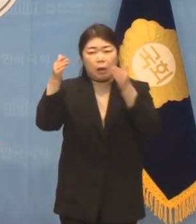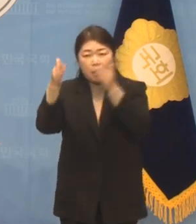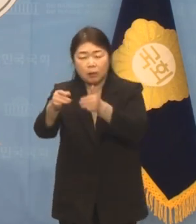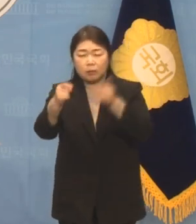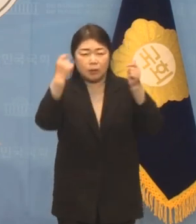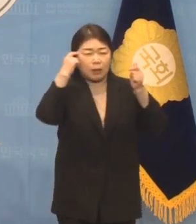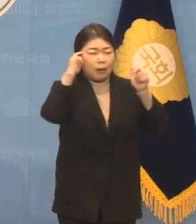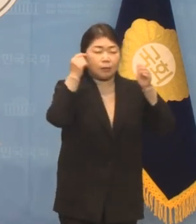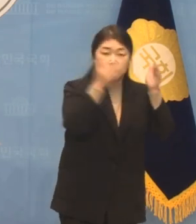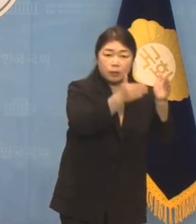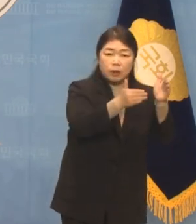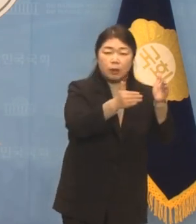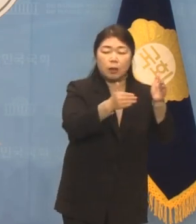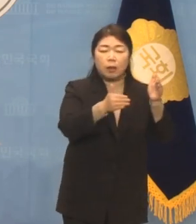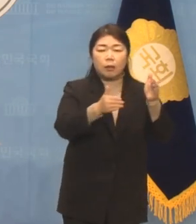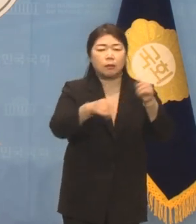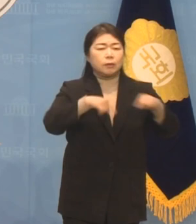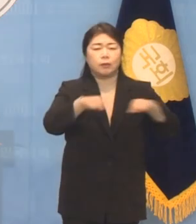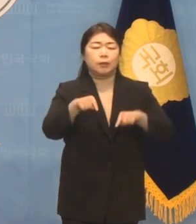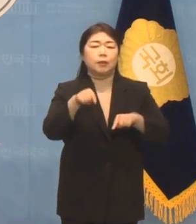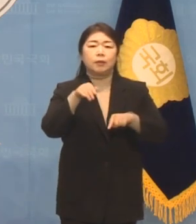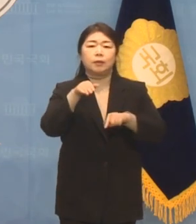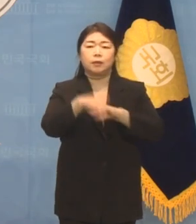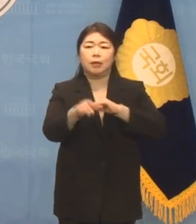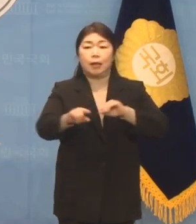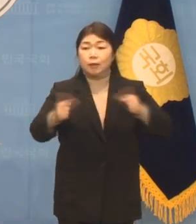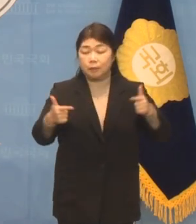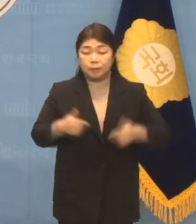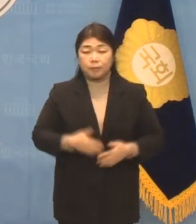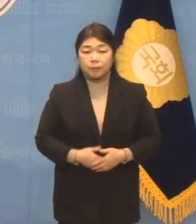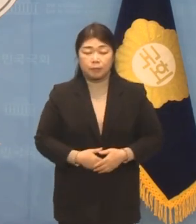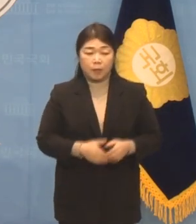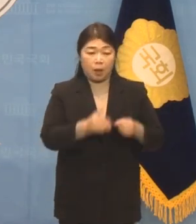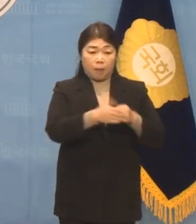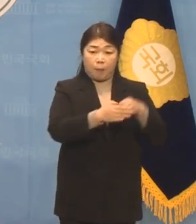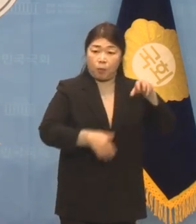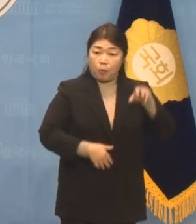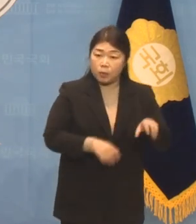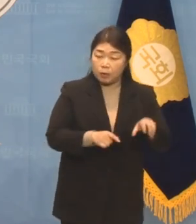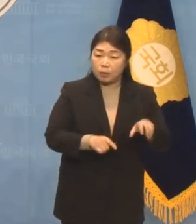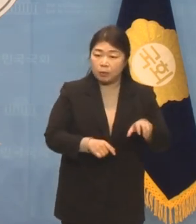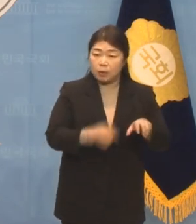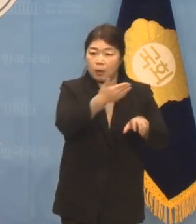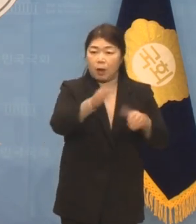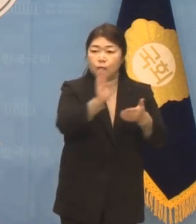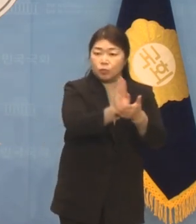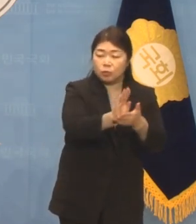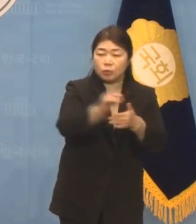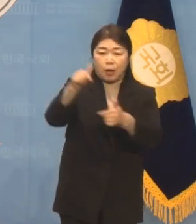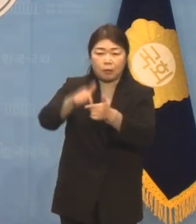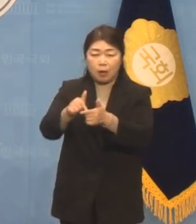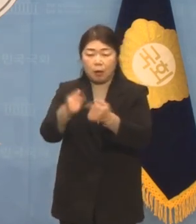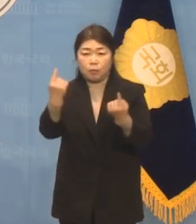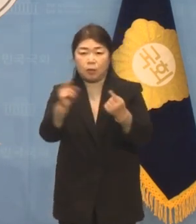않았습니다. 마포를 강북의 강남, 마영송의 으뜸으로